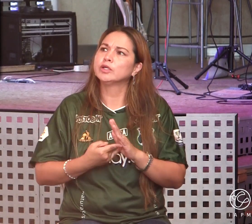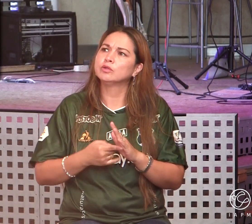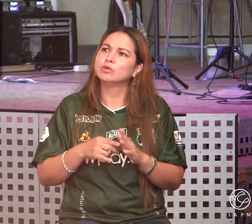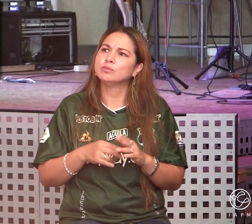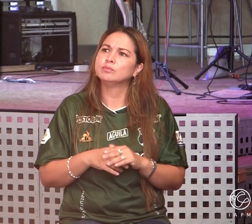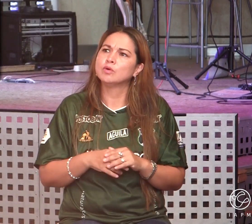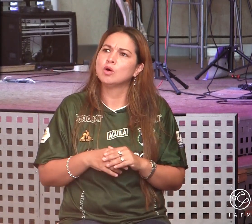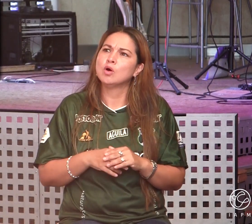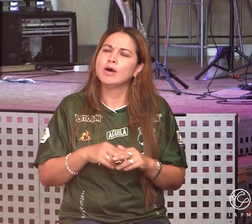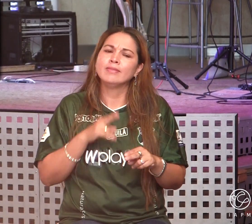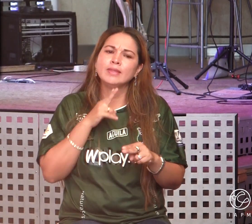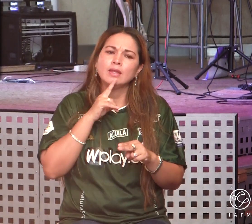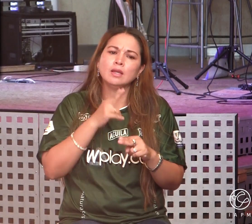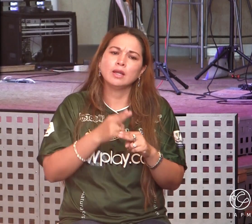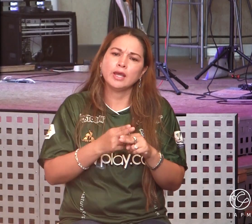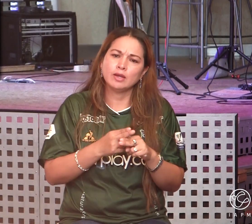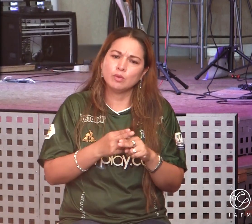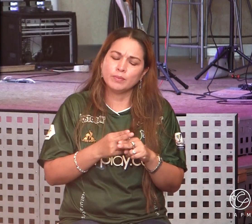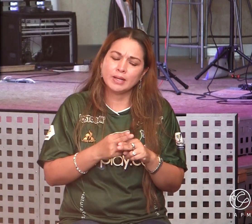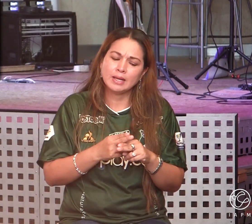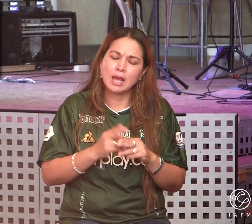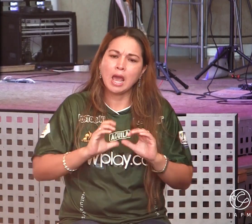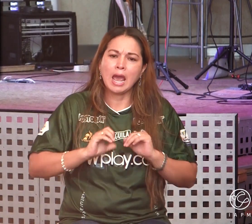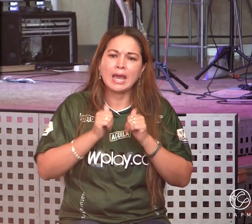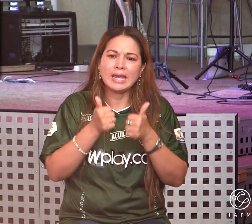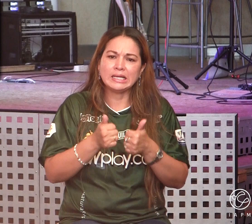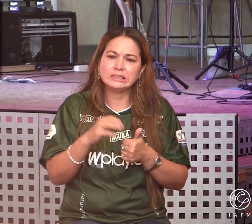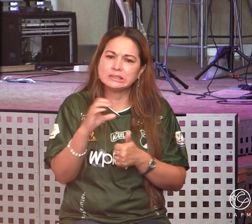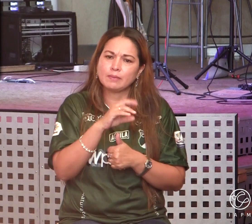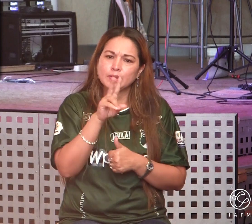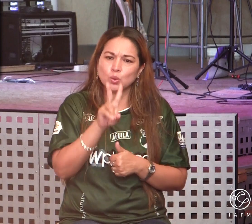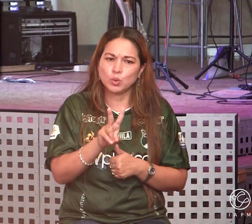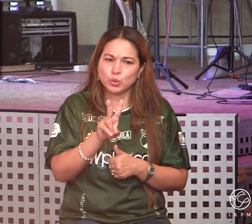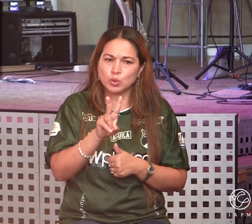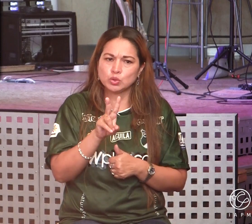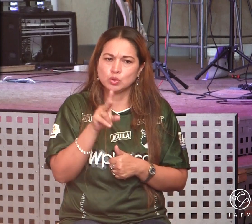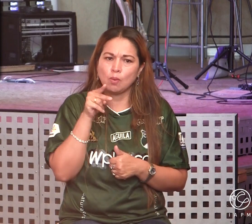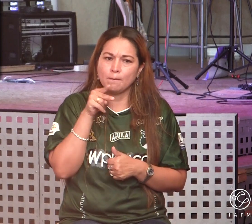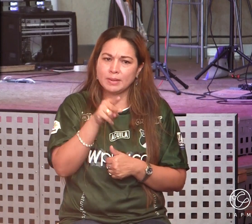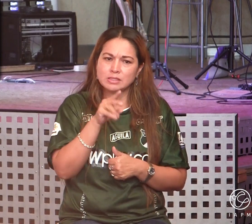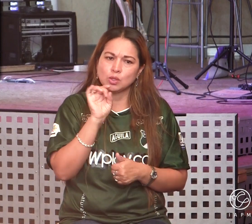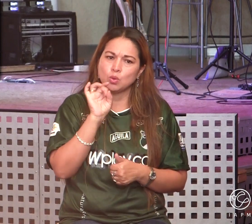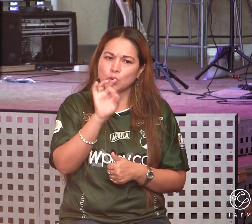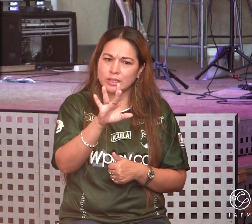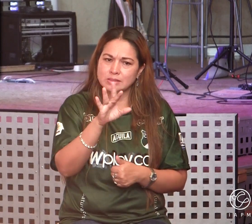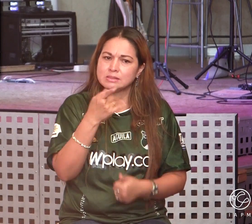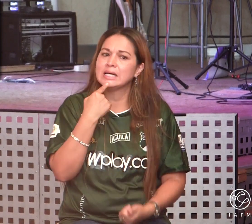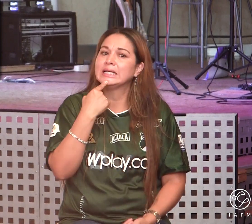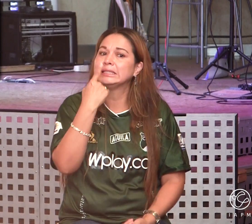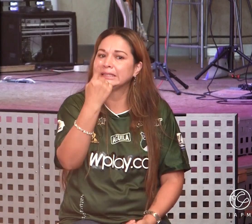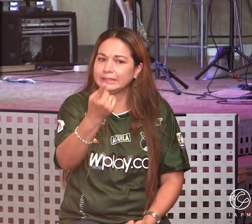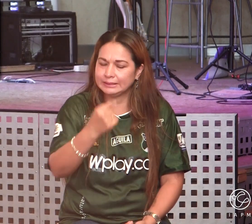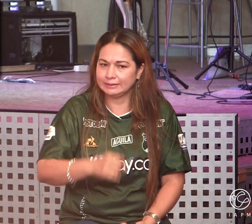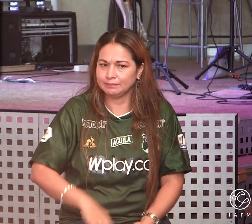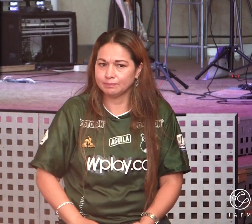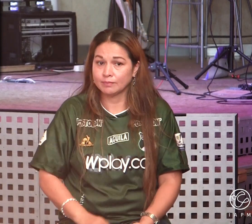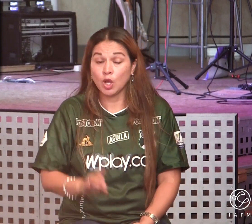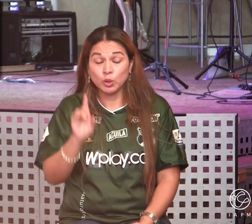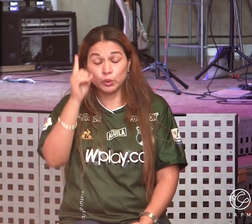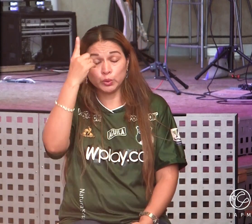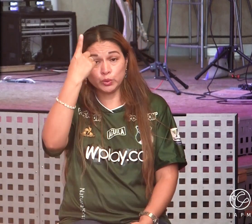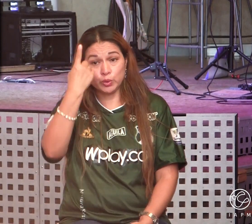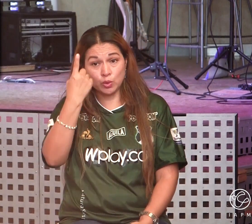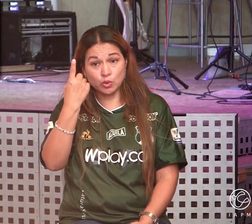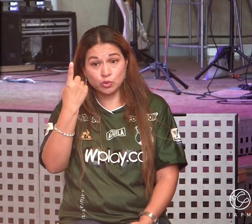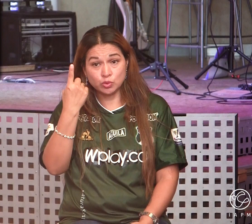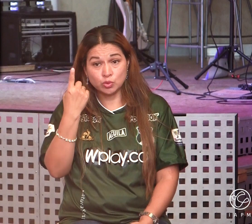descanso. Pero la segunda, capítulo 2, versículo 15 dice: entonces el Señor Dios tomó